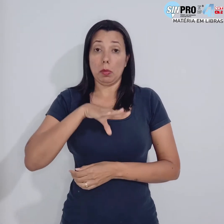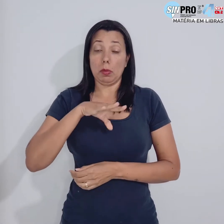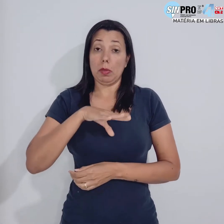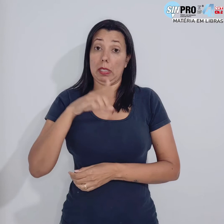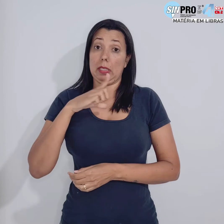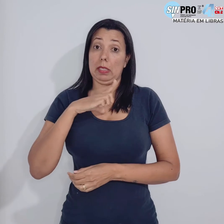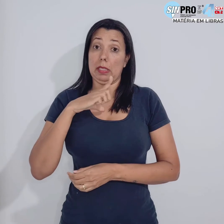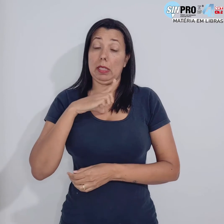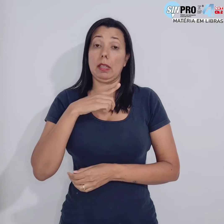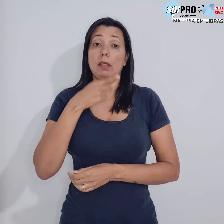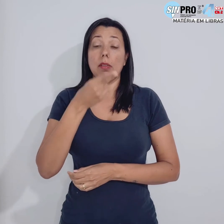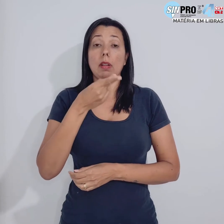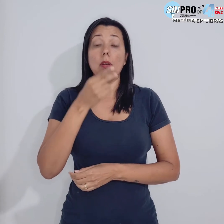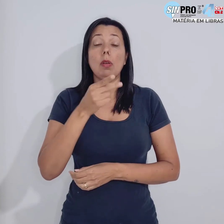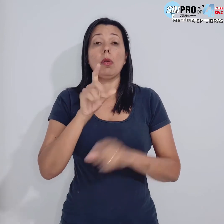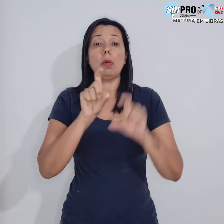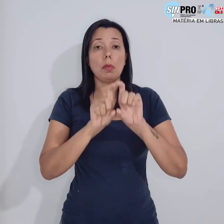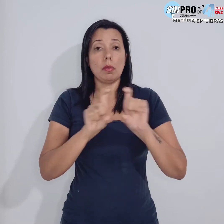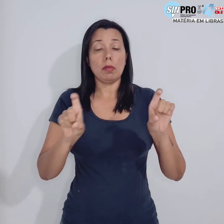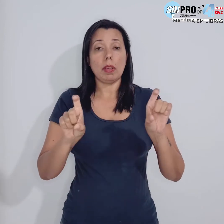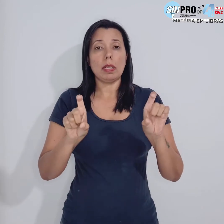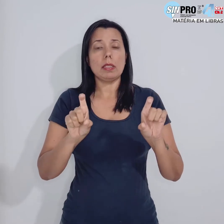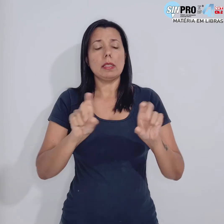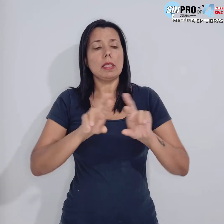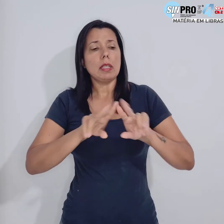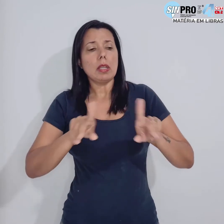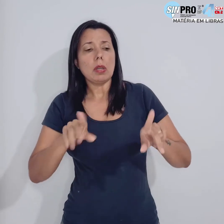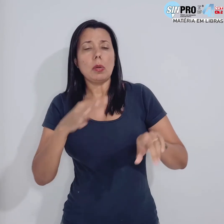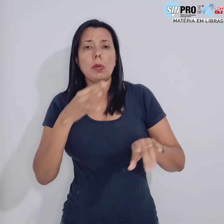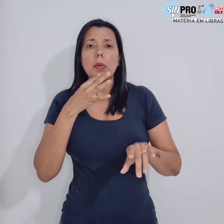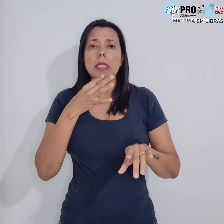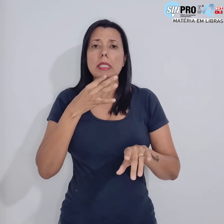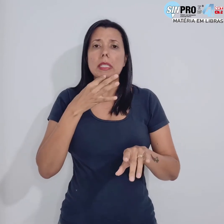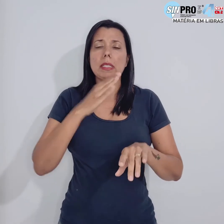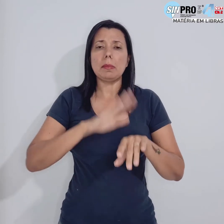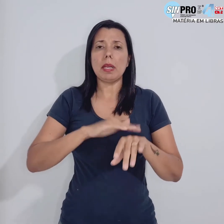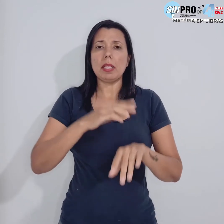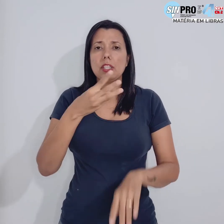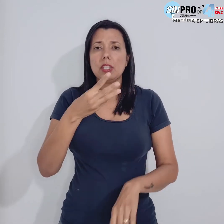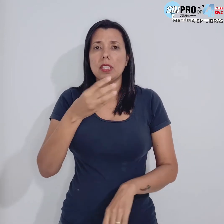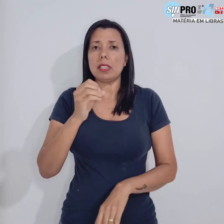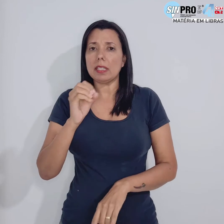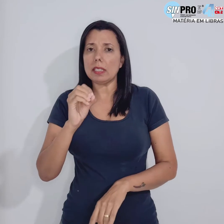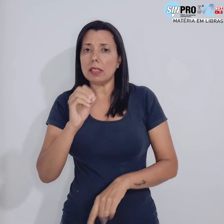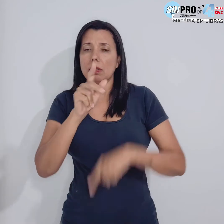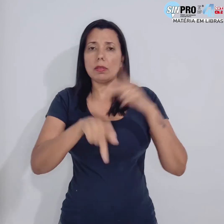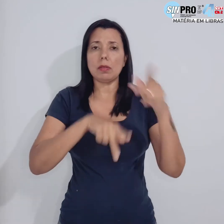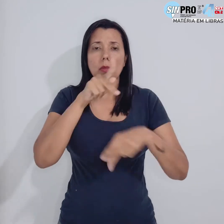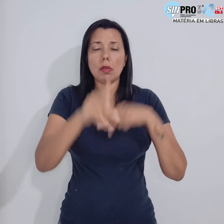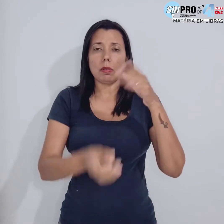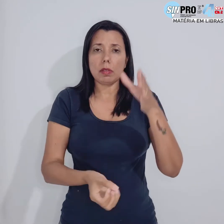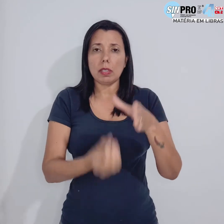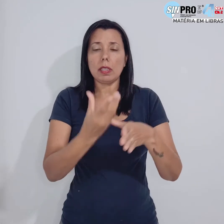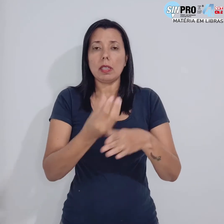aportuguesado, proferiu uma frase que ficou cunhada na história dos mais de 300 povos originários que vivem